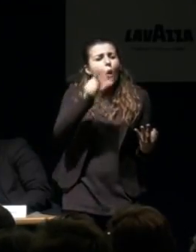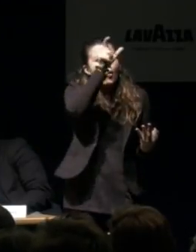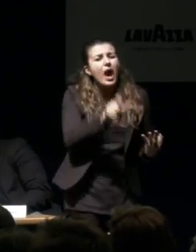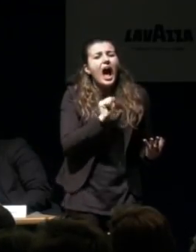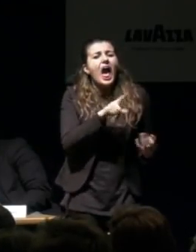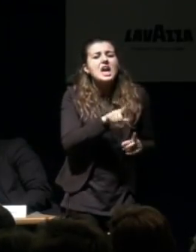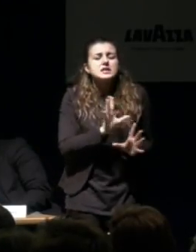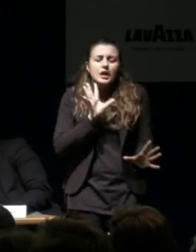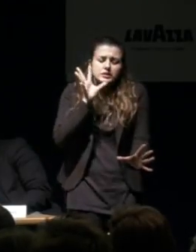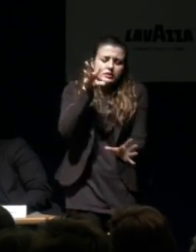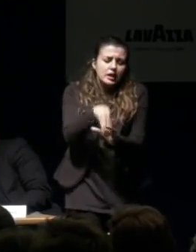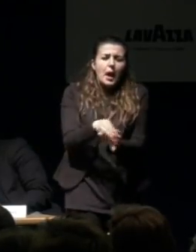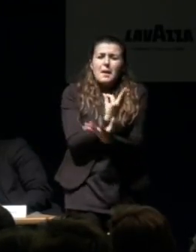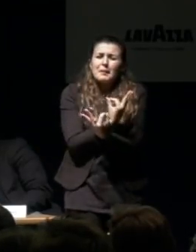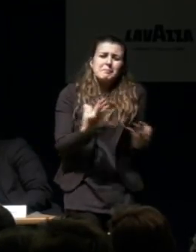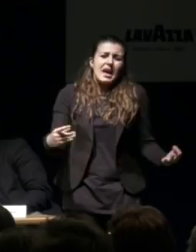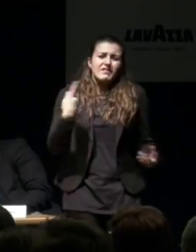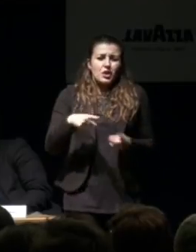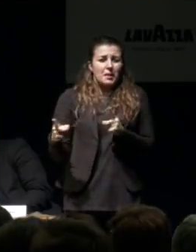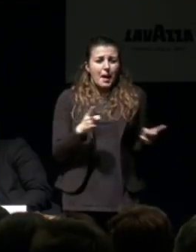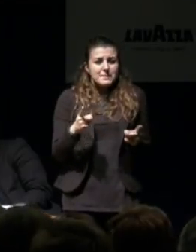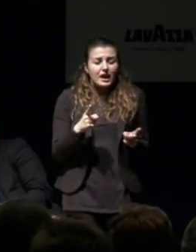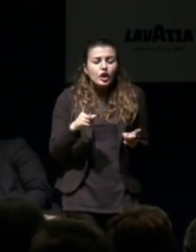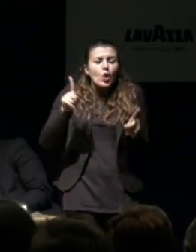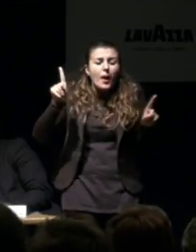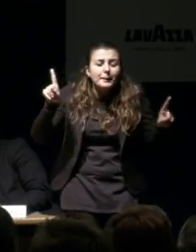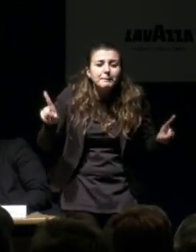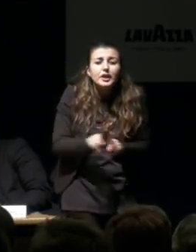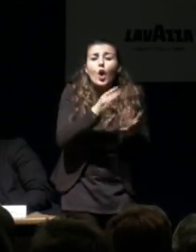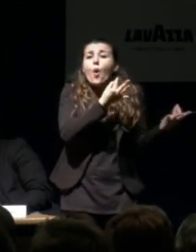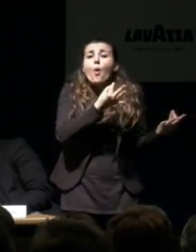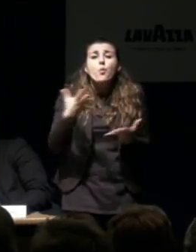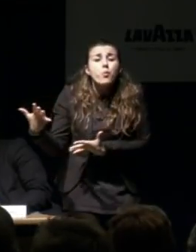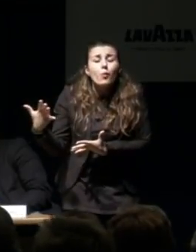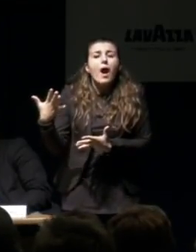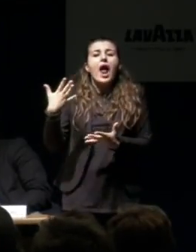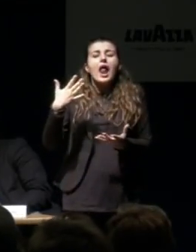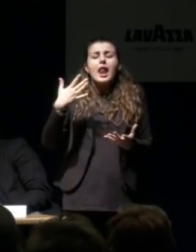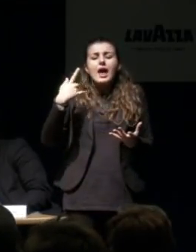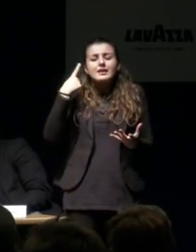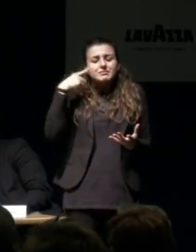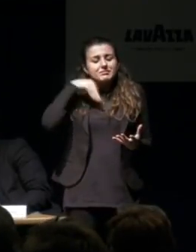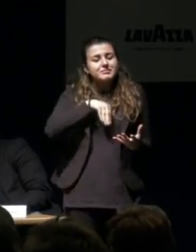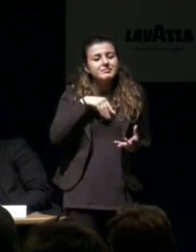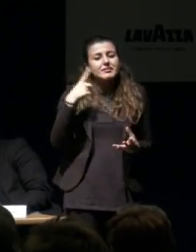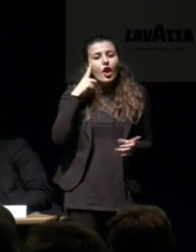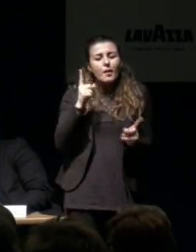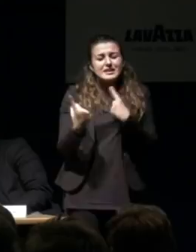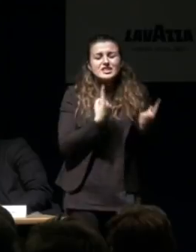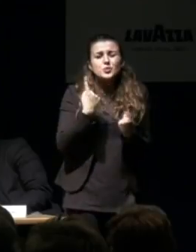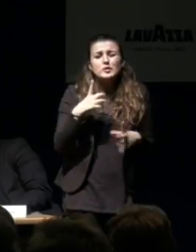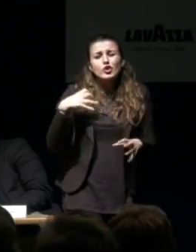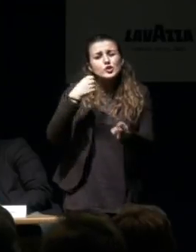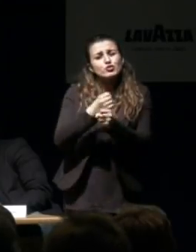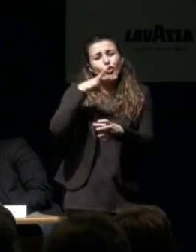dentro questo tempo però nello stesso modo in cui si sentiva perfettamente radicato in una storia